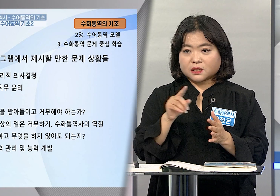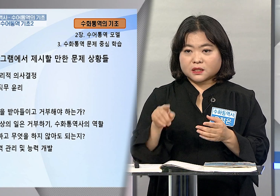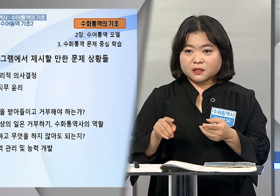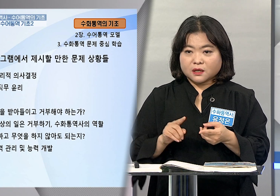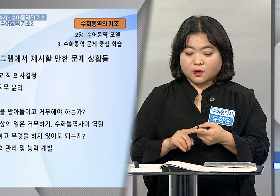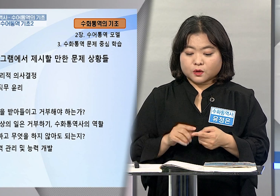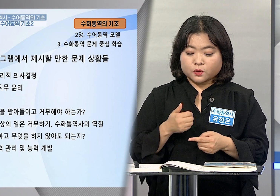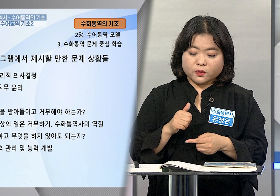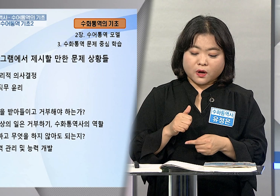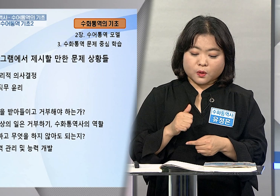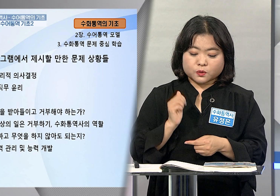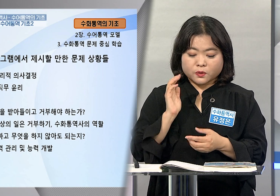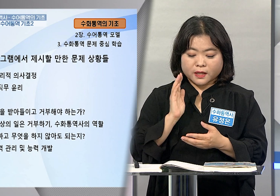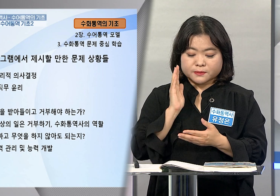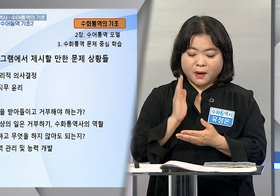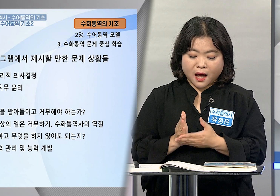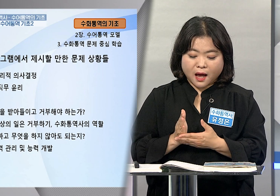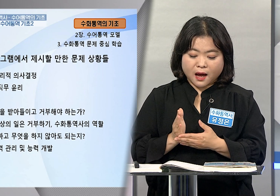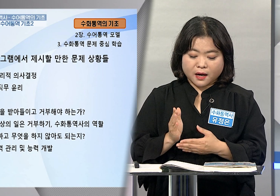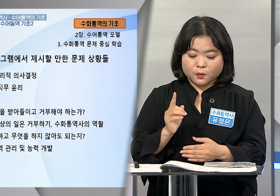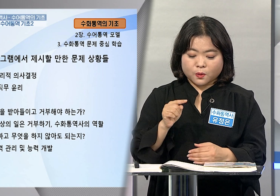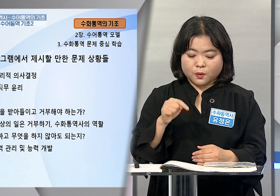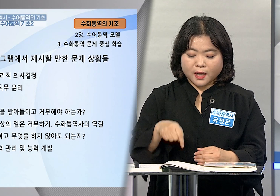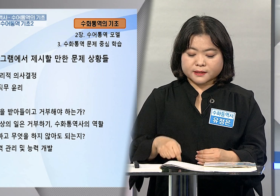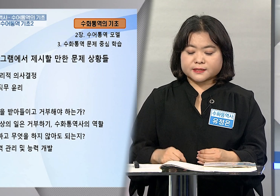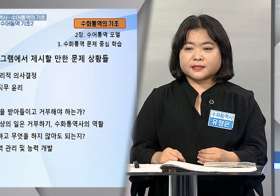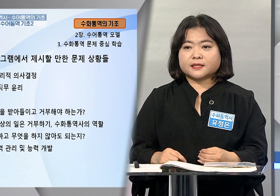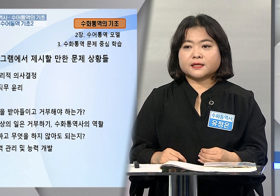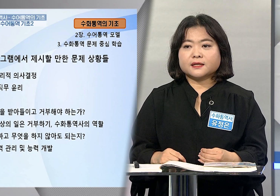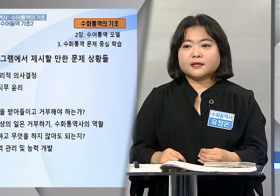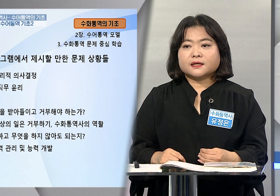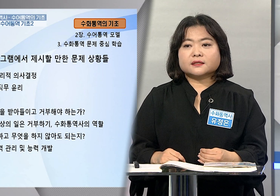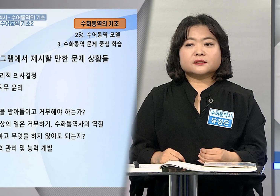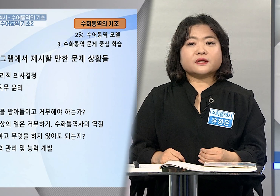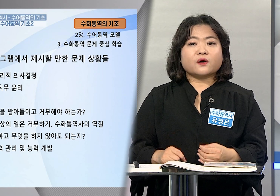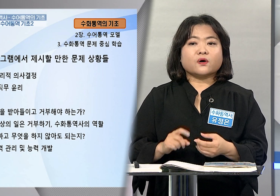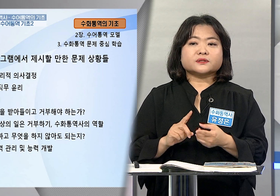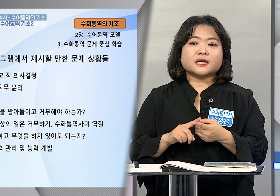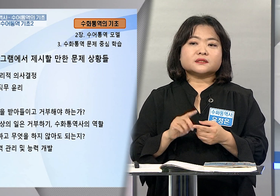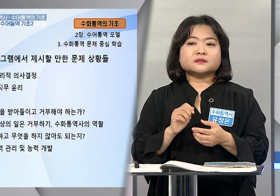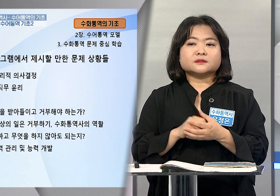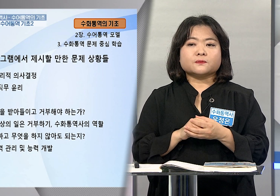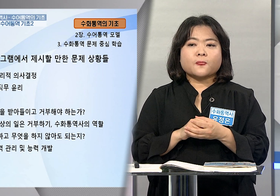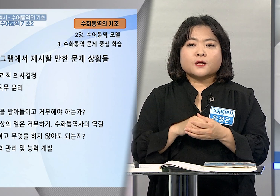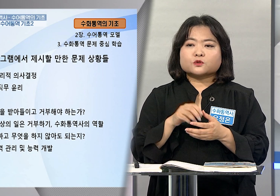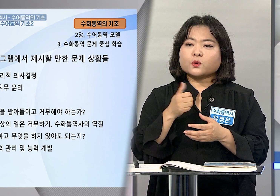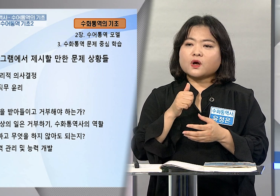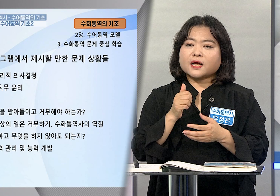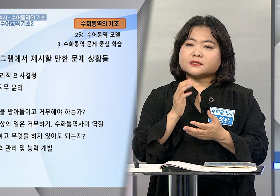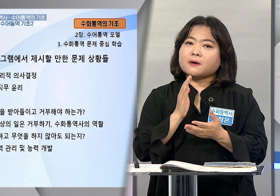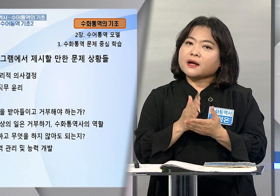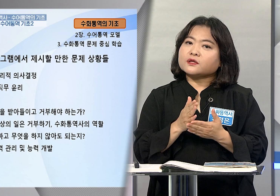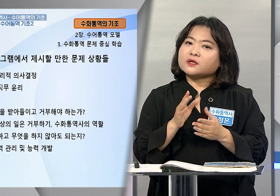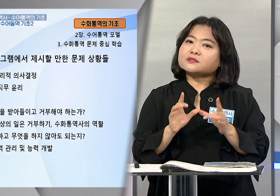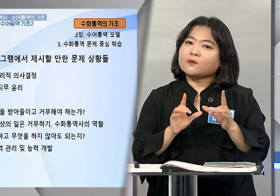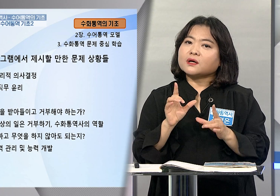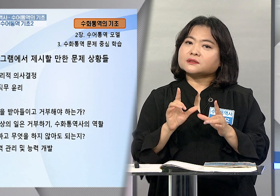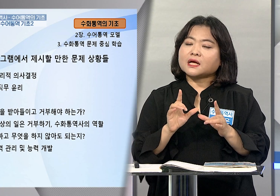어디까지 통역하고 통역하지 마라고 하는지. 근데요, 사실은 통역하지 말아야 되는 상황은